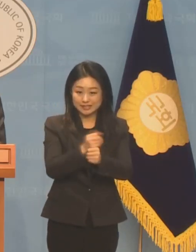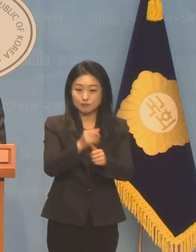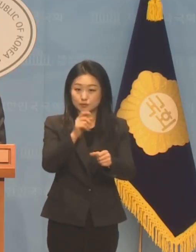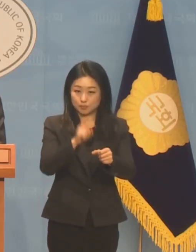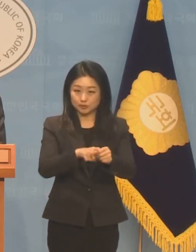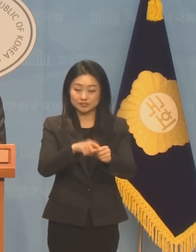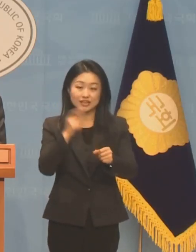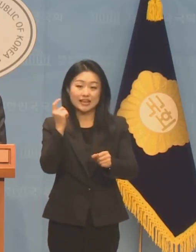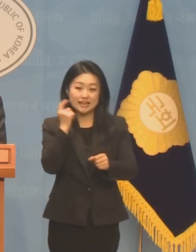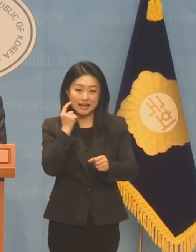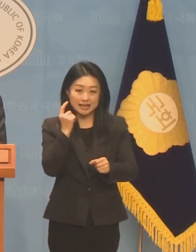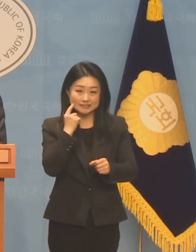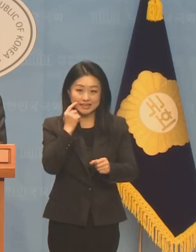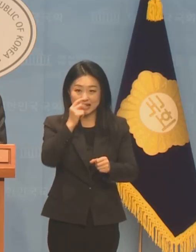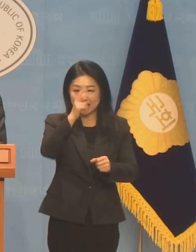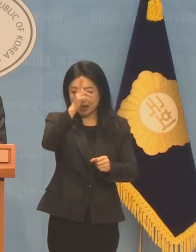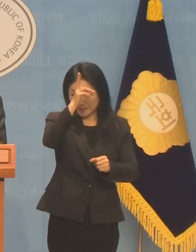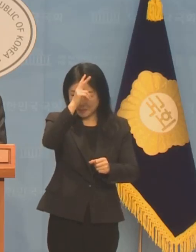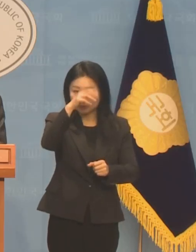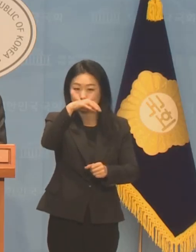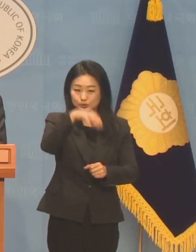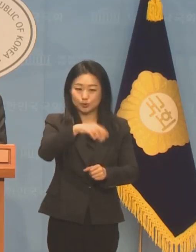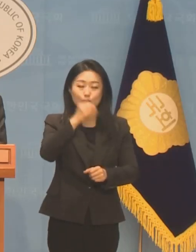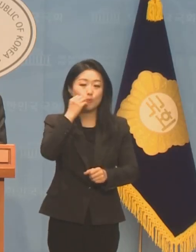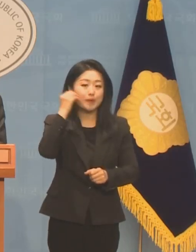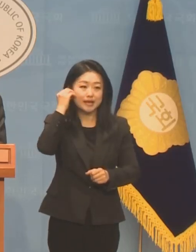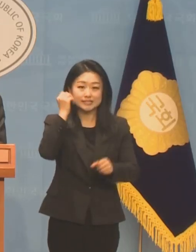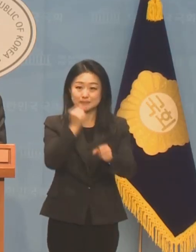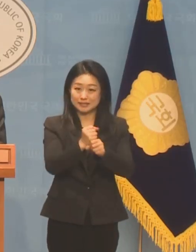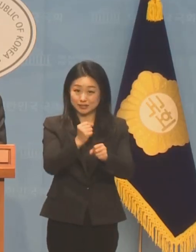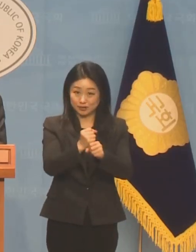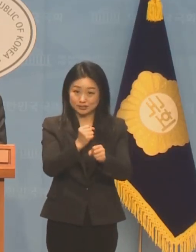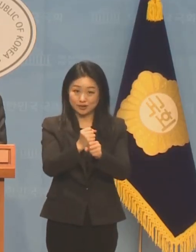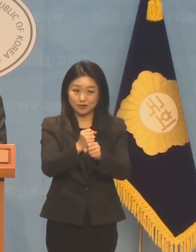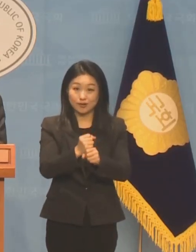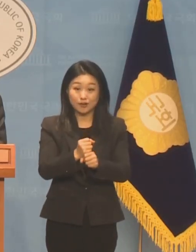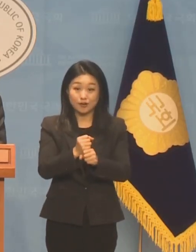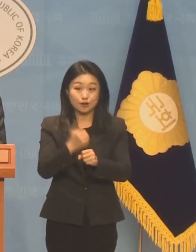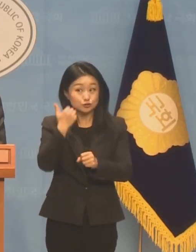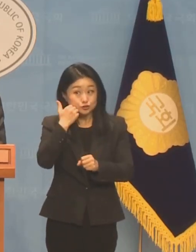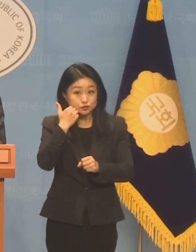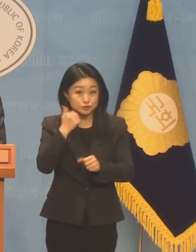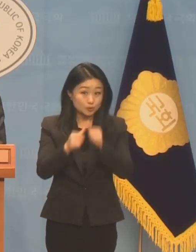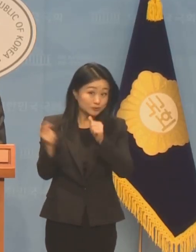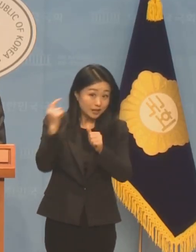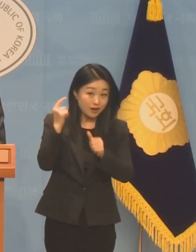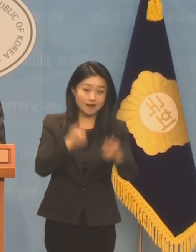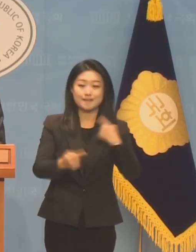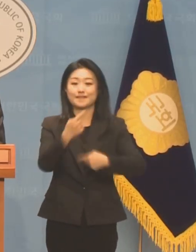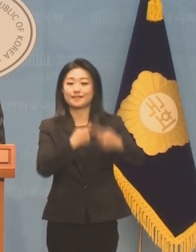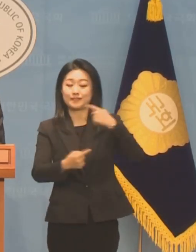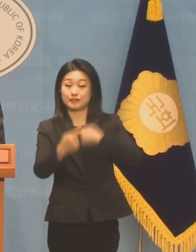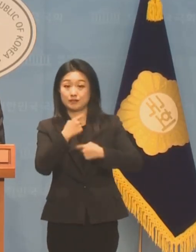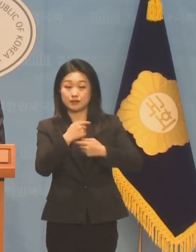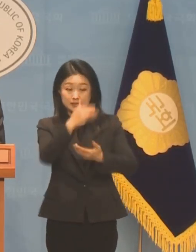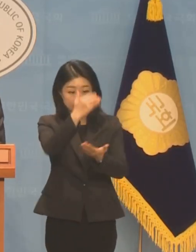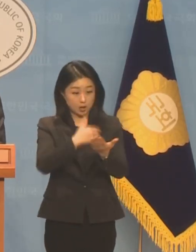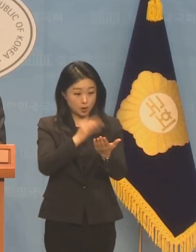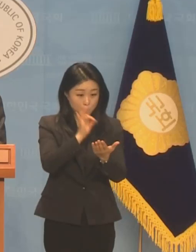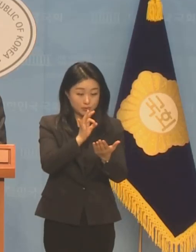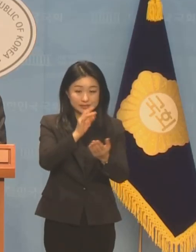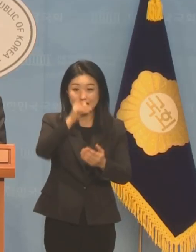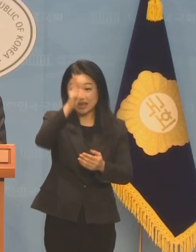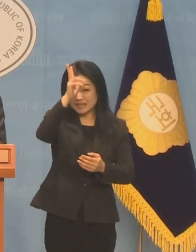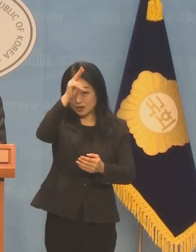이런 가짜 파출소 웹사이트를 만들어 이른바 제보를 받고 있습니다. 거기 들어가 보면은 경찰